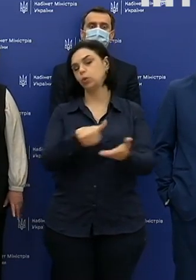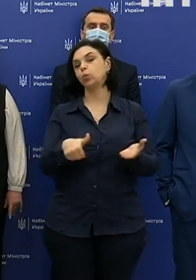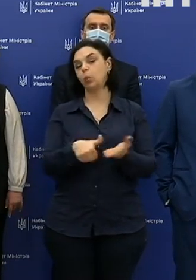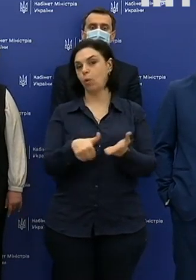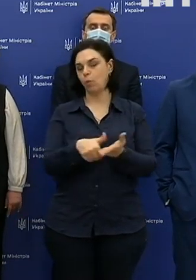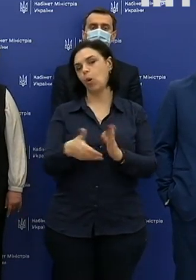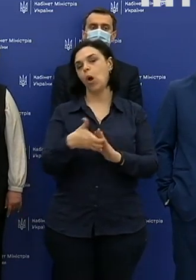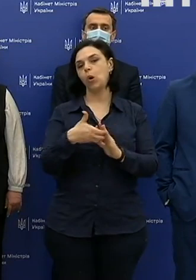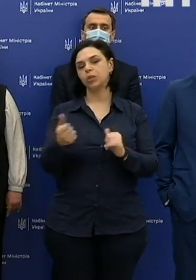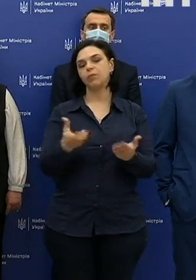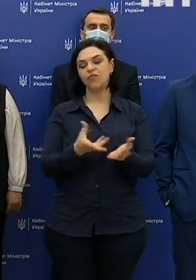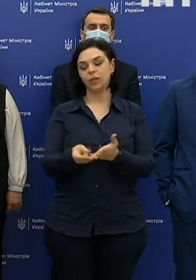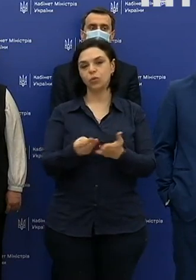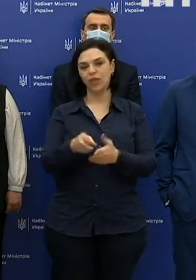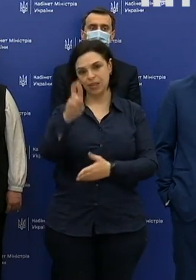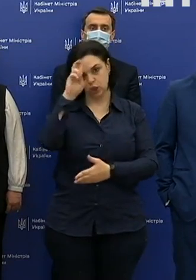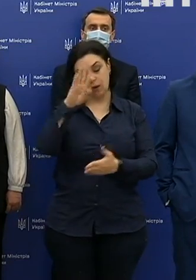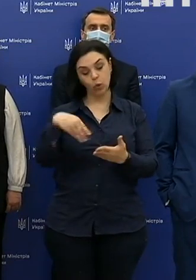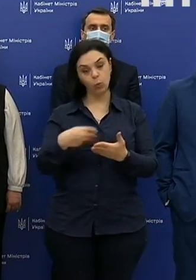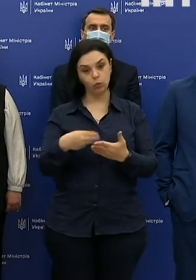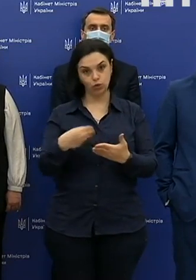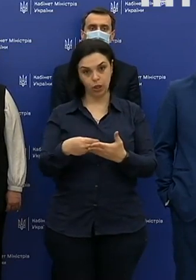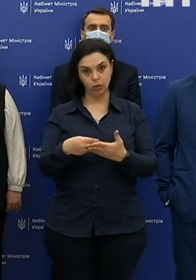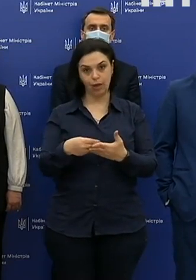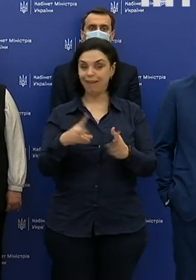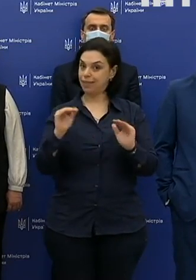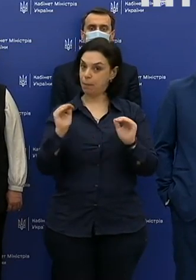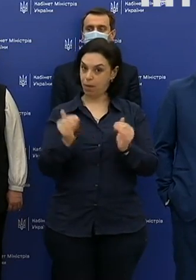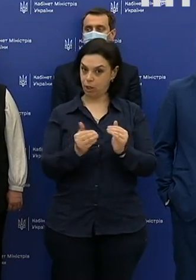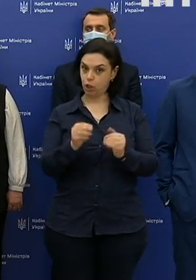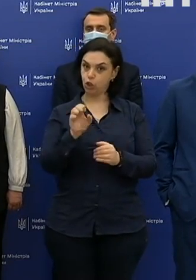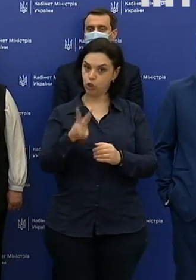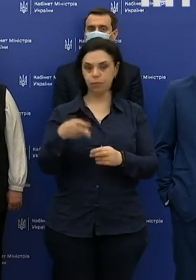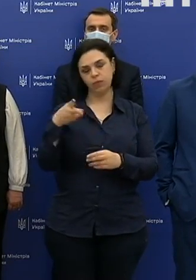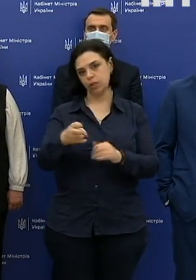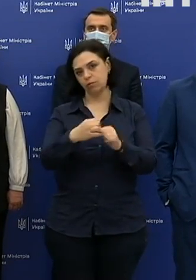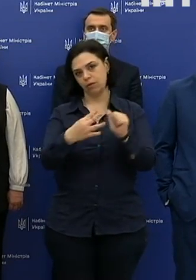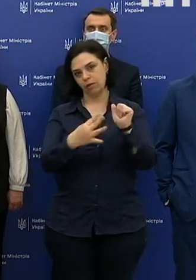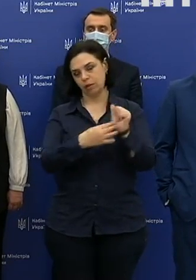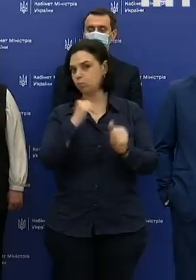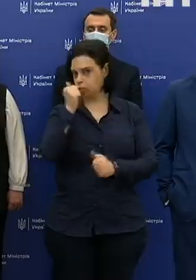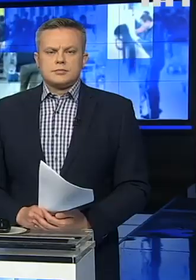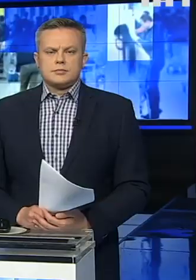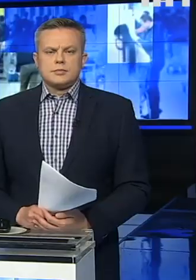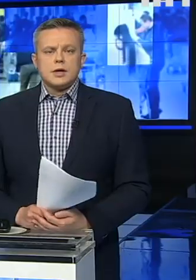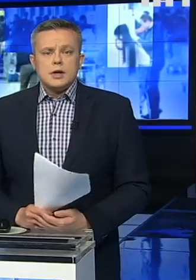допомогу, отримують фінансування з державного бюджету не менше, ніж в 2019